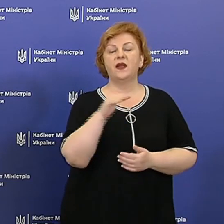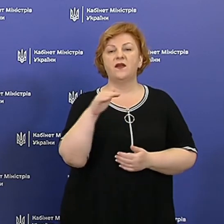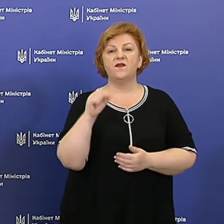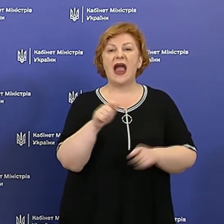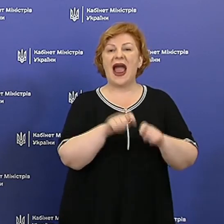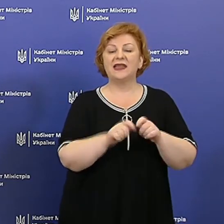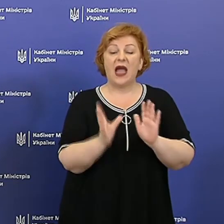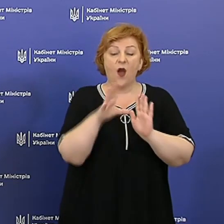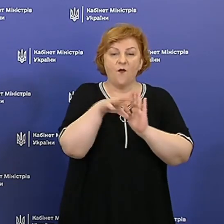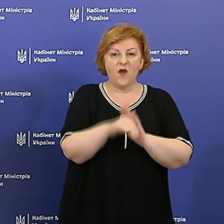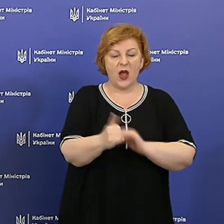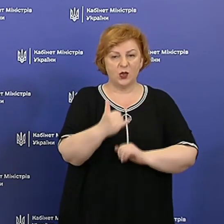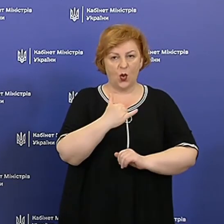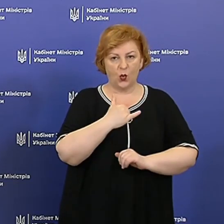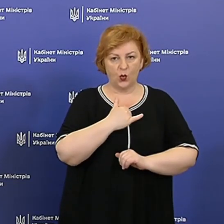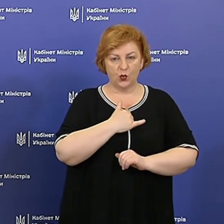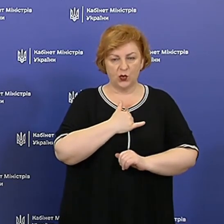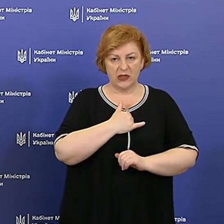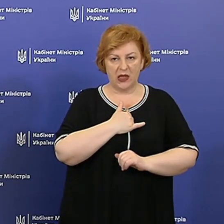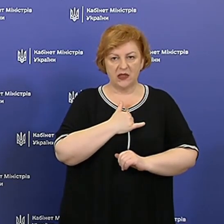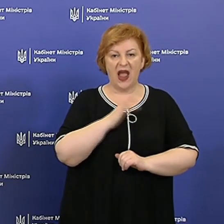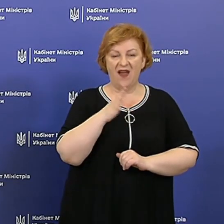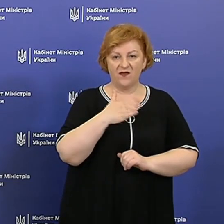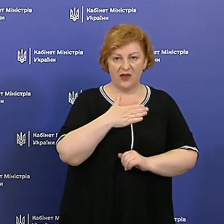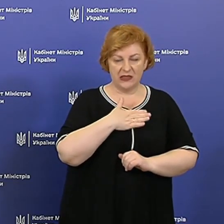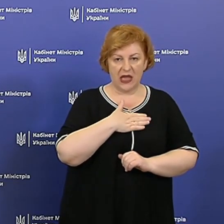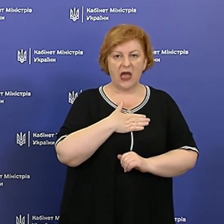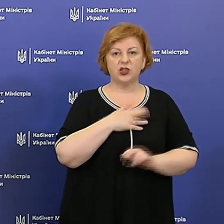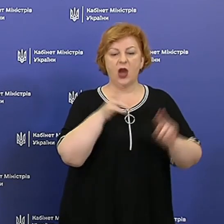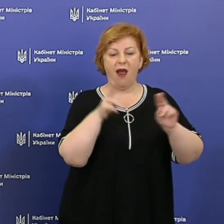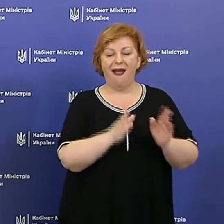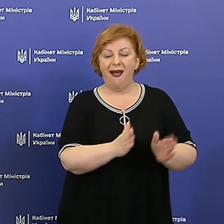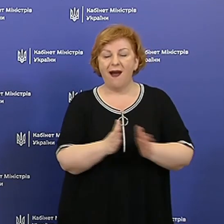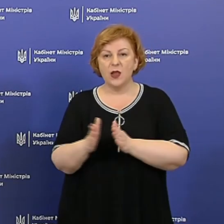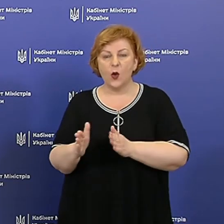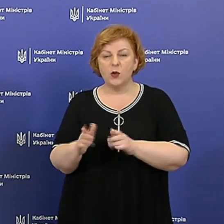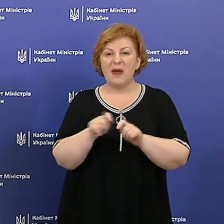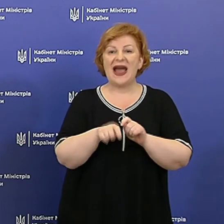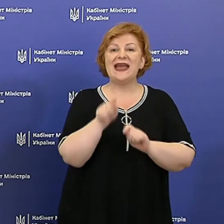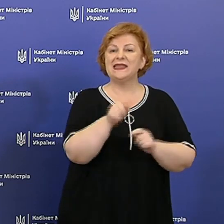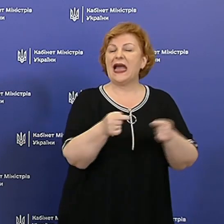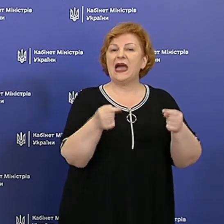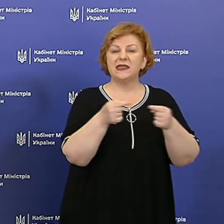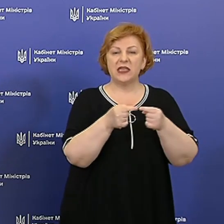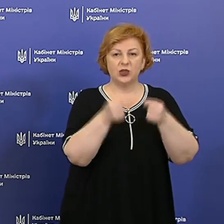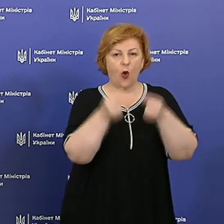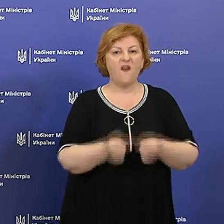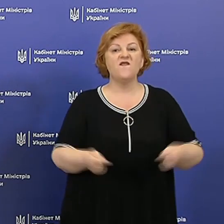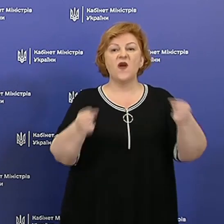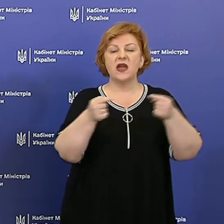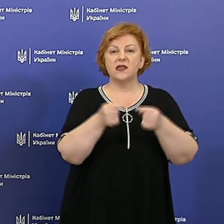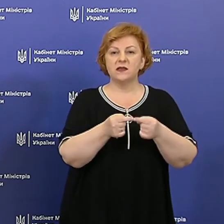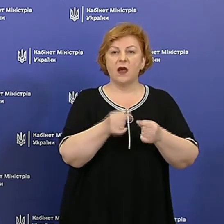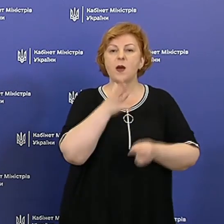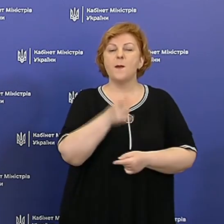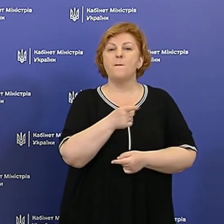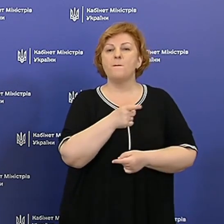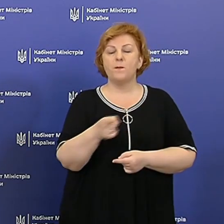ІФА-тестування введено в нас, в наш алгоритм тестування. Там чітко визначено,